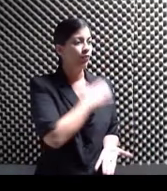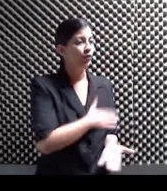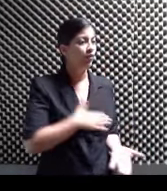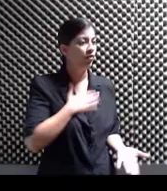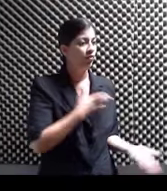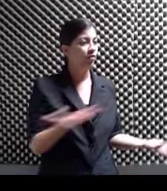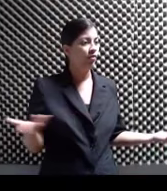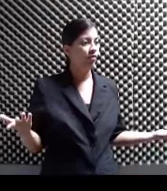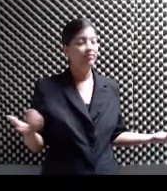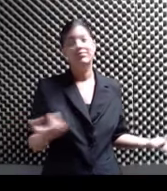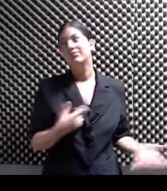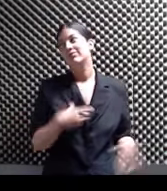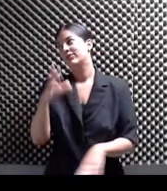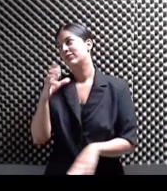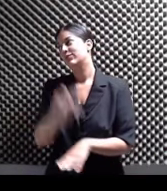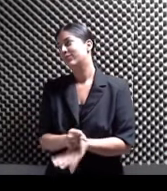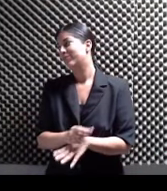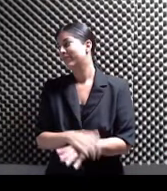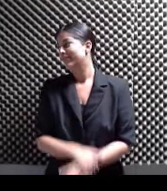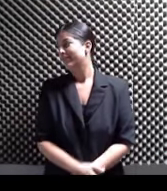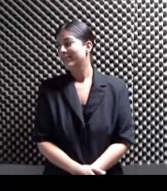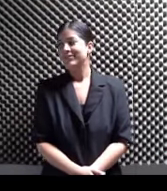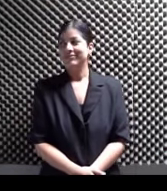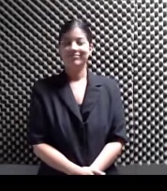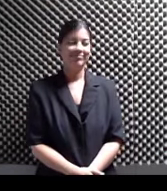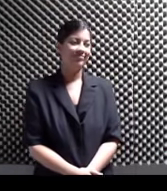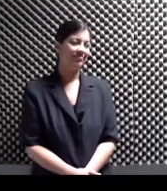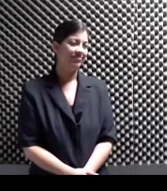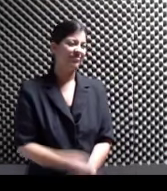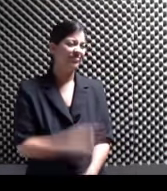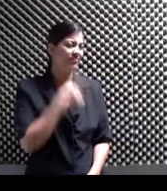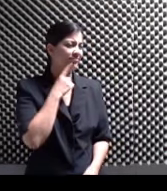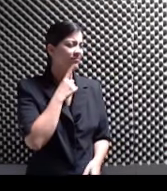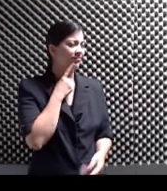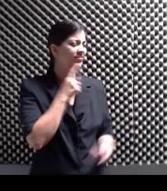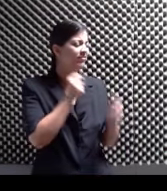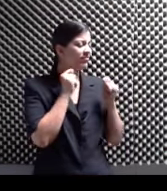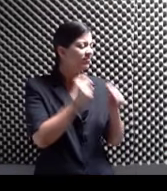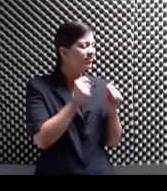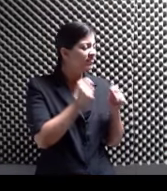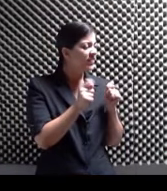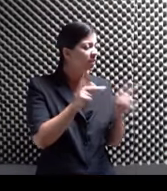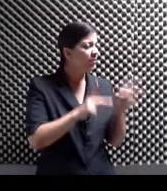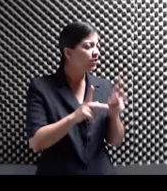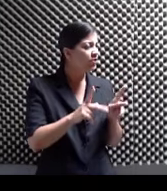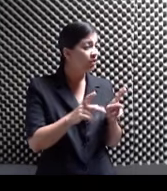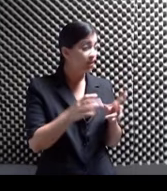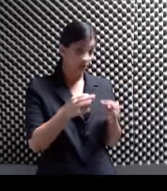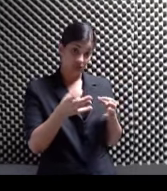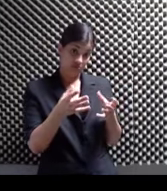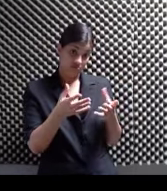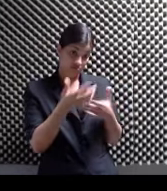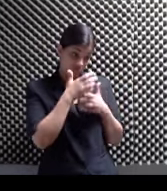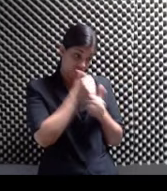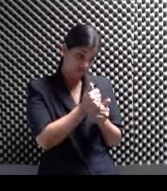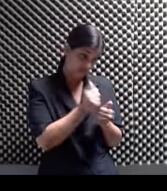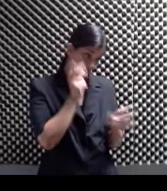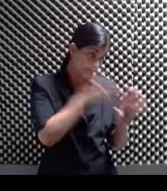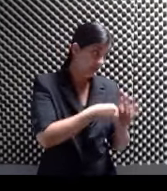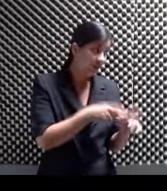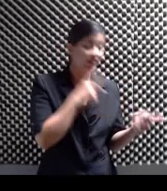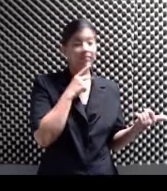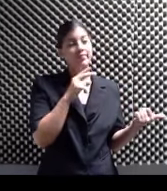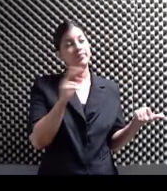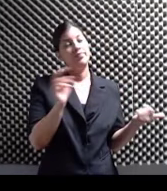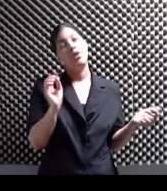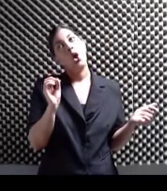Te pregunto, mira, José, mira, ¿a nivel de entrenamiento, si alguno necesita a la gente que esté interesada en participar? Pues mira, el Nido